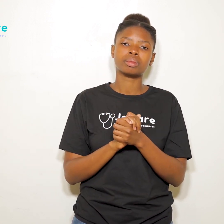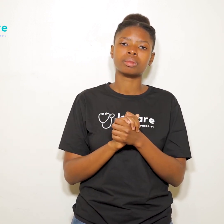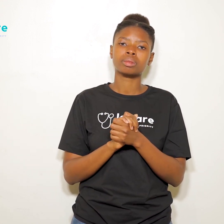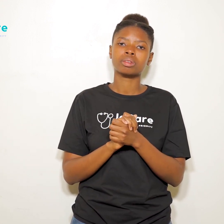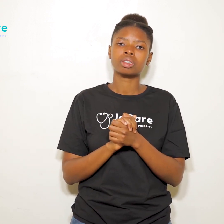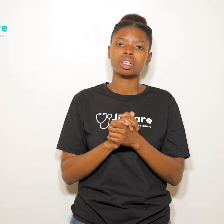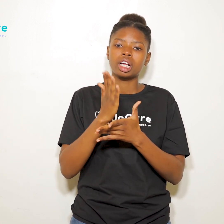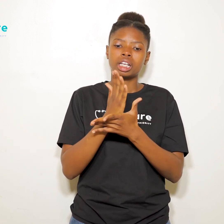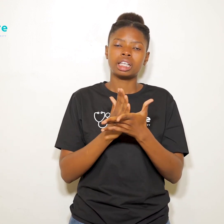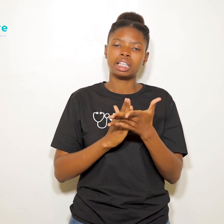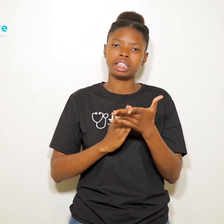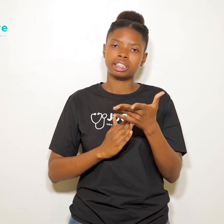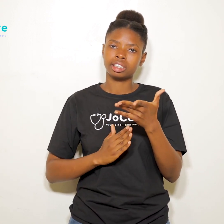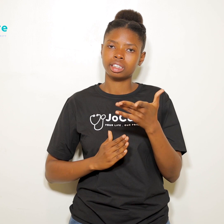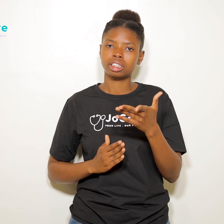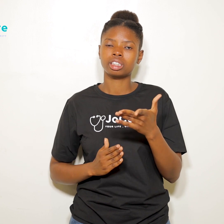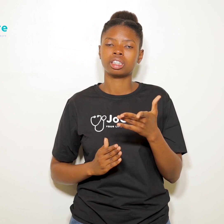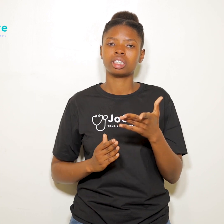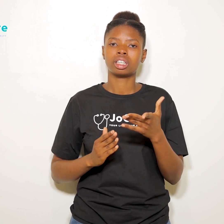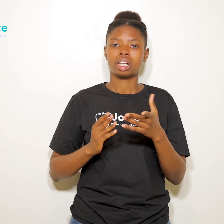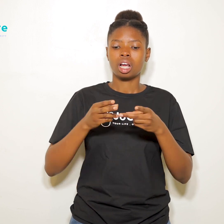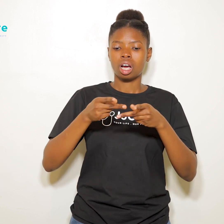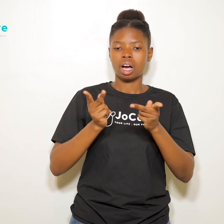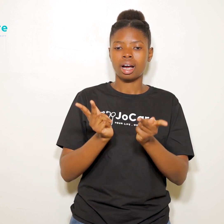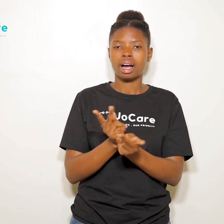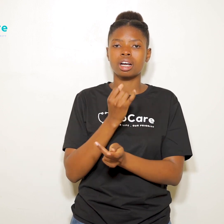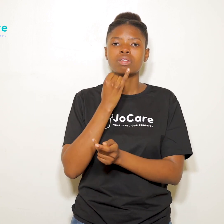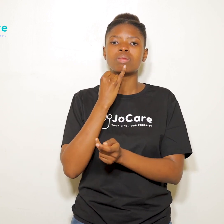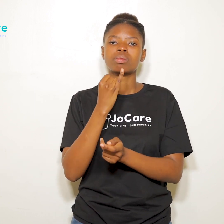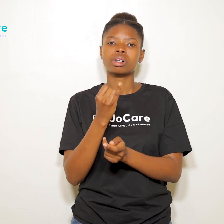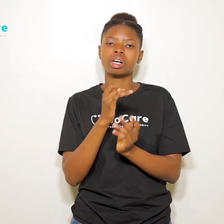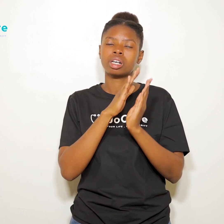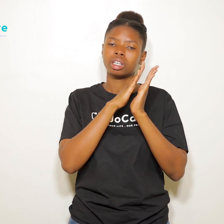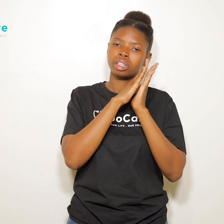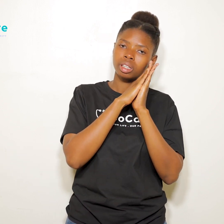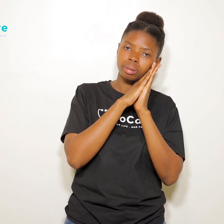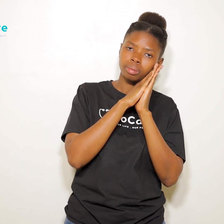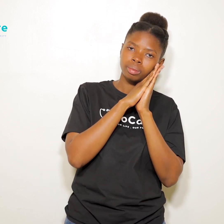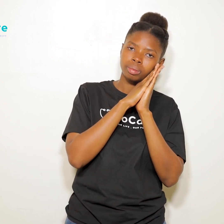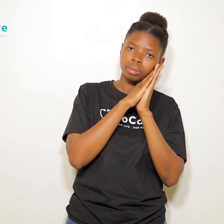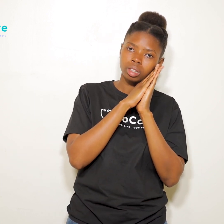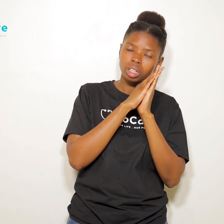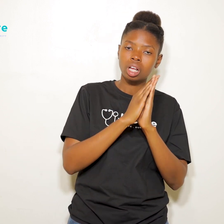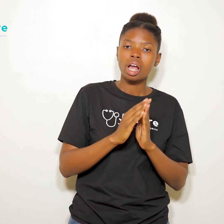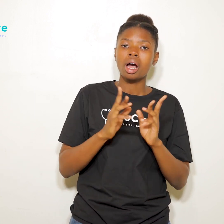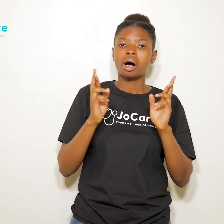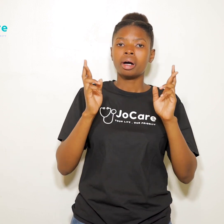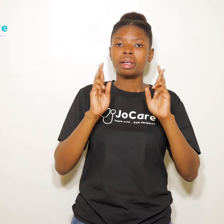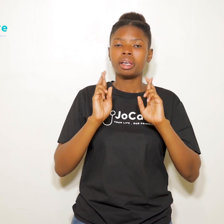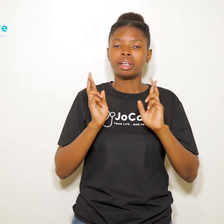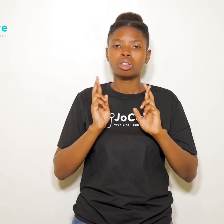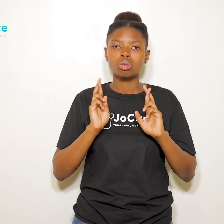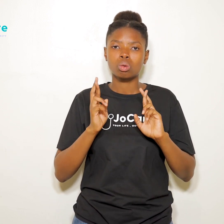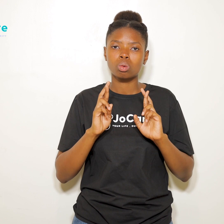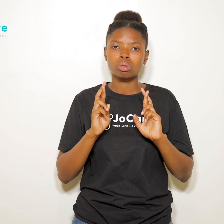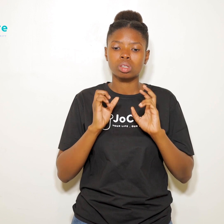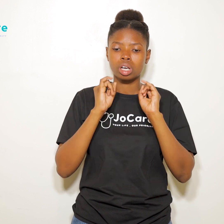ni igice noneho nyababyeyi iba yitegura kwakira umwana igihe haramutse habayeho